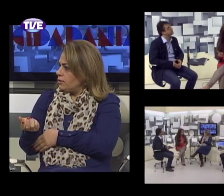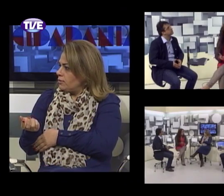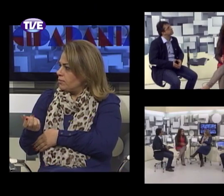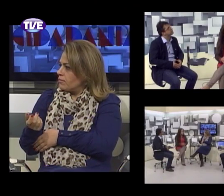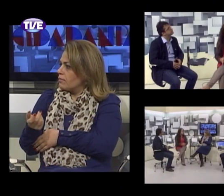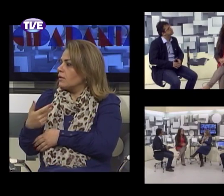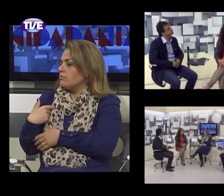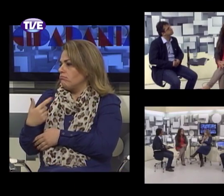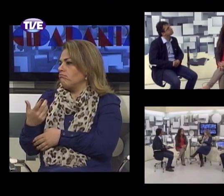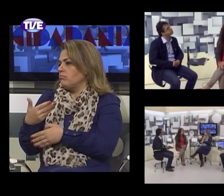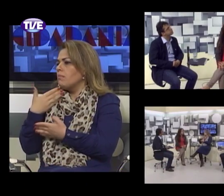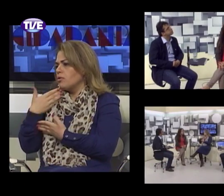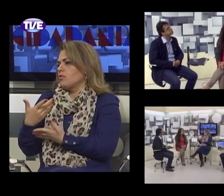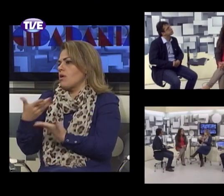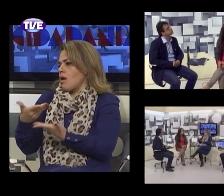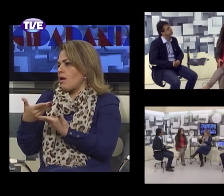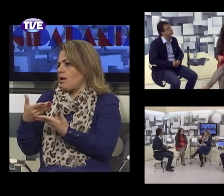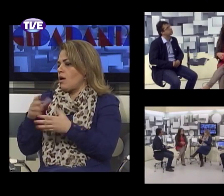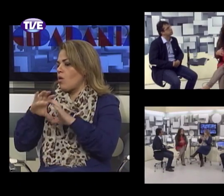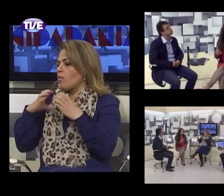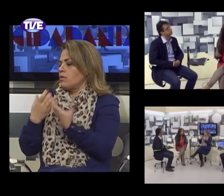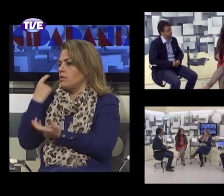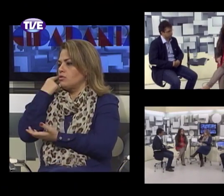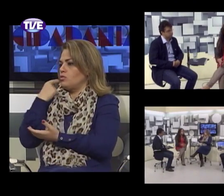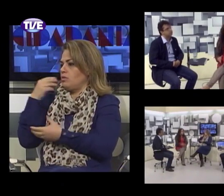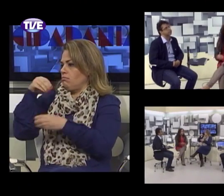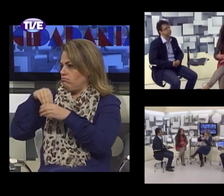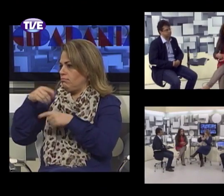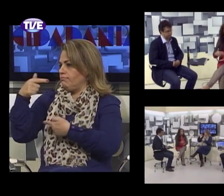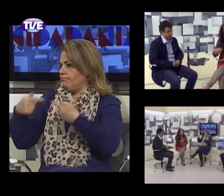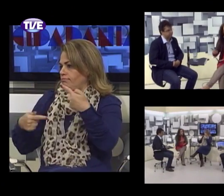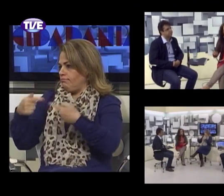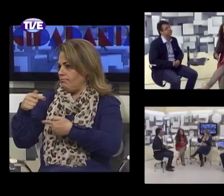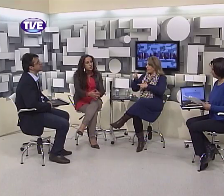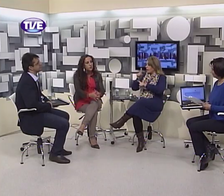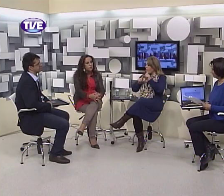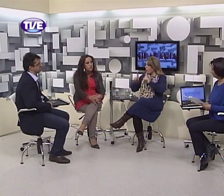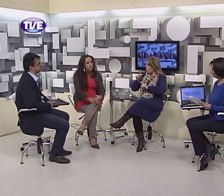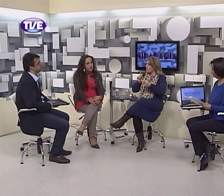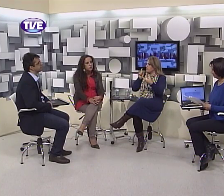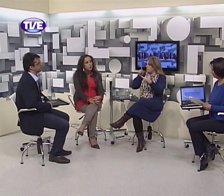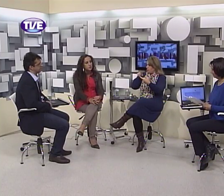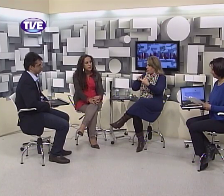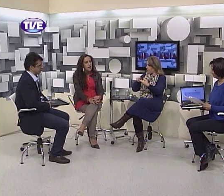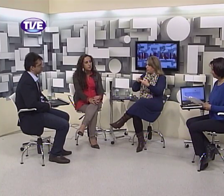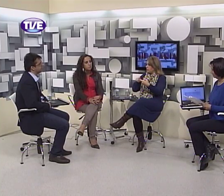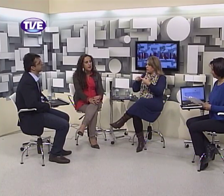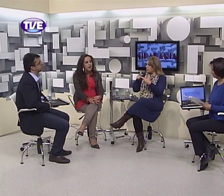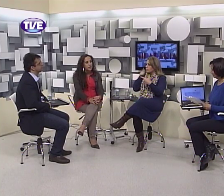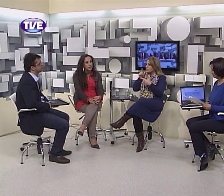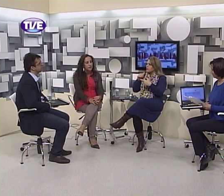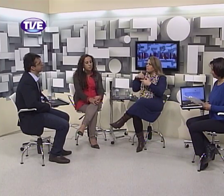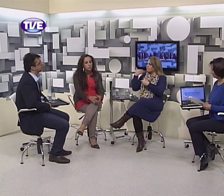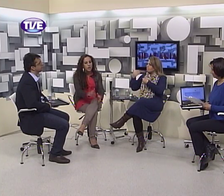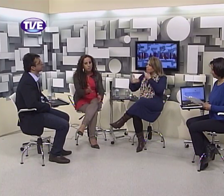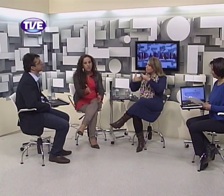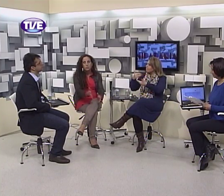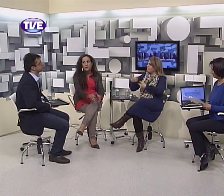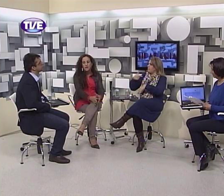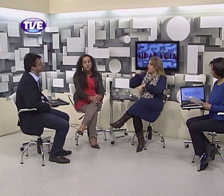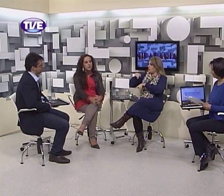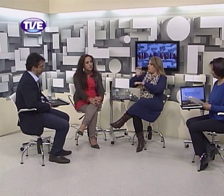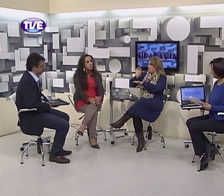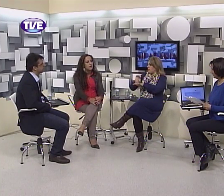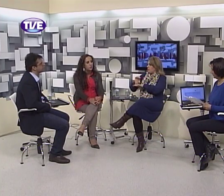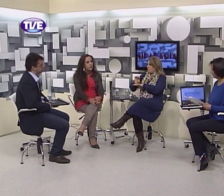seja contemplada a comunidade surda, com algumas metas que possam constituir um avanço no estado para no